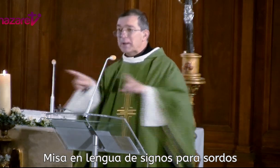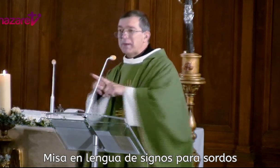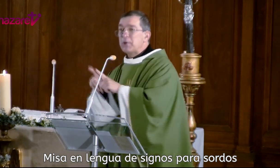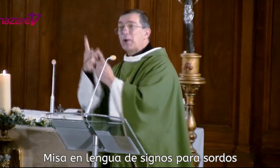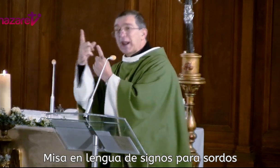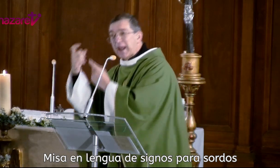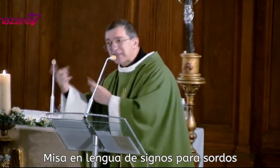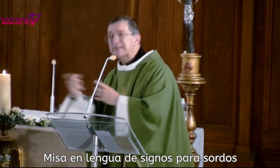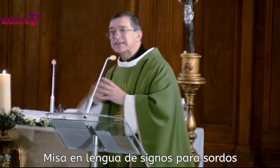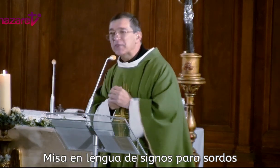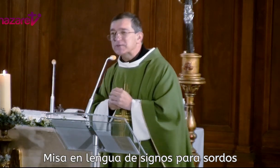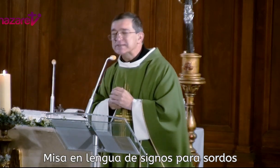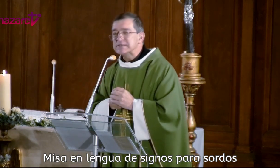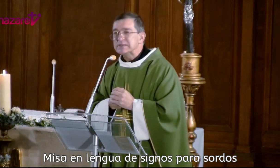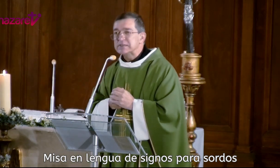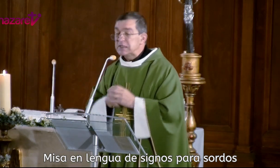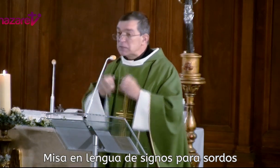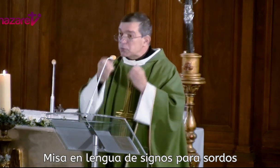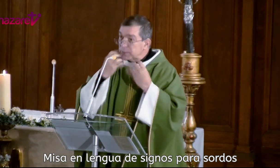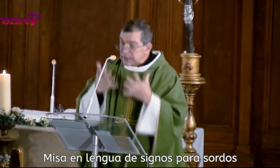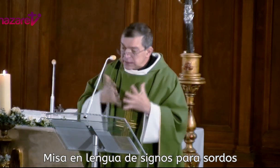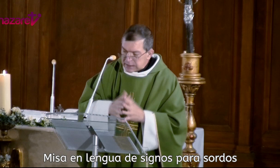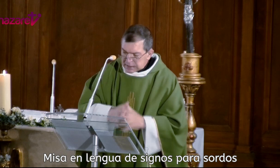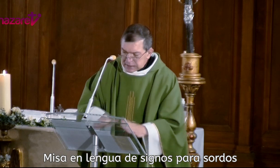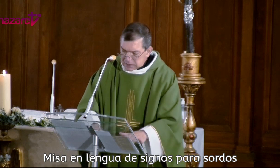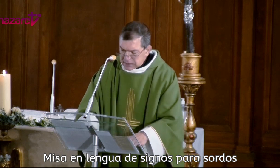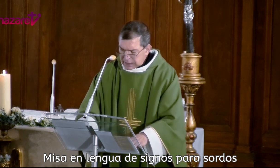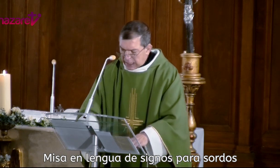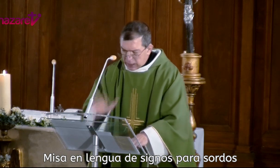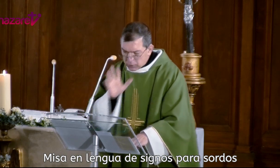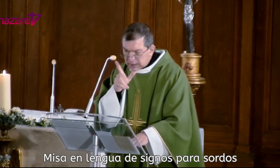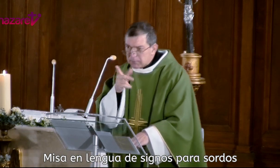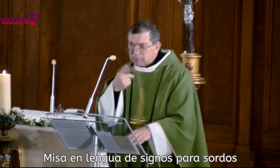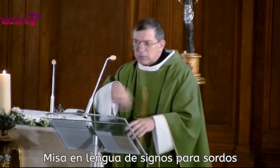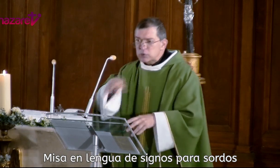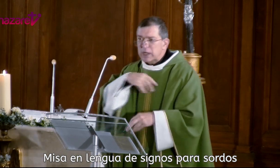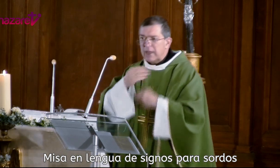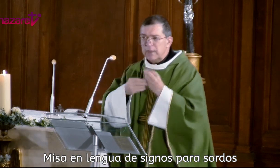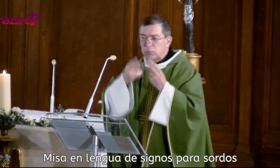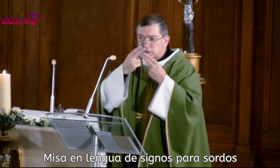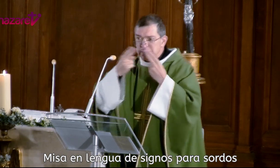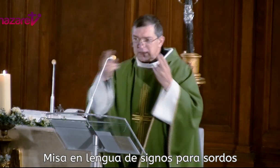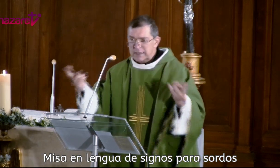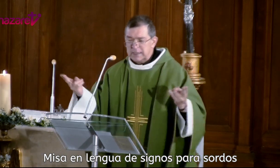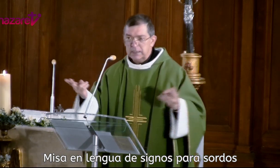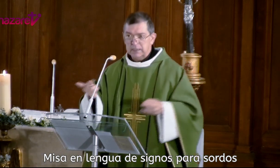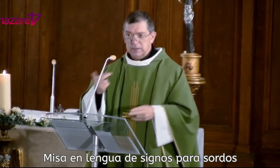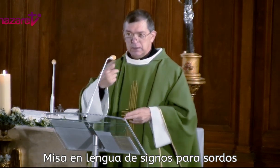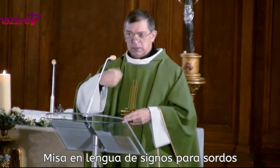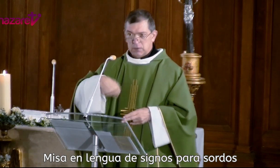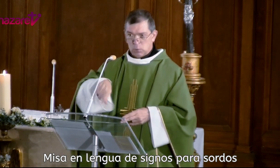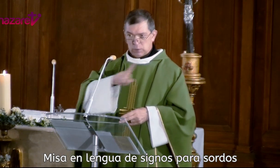hermano necesitado. Pues bien, ahora vamos a demostrar nuestra